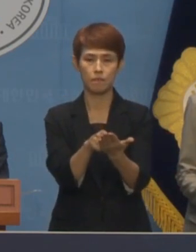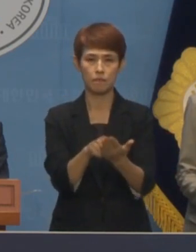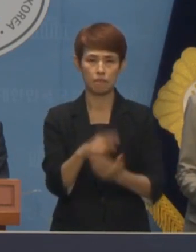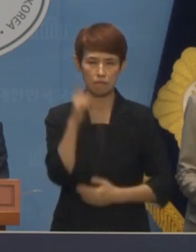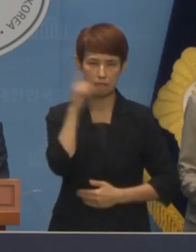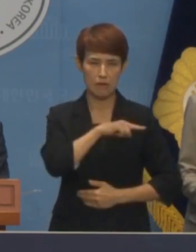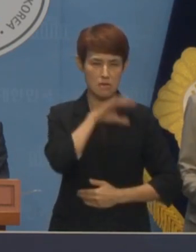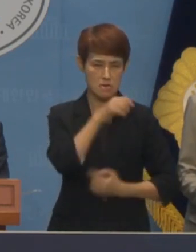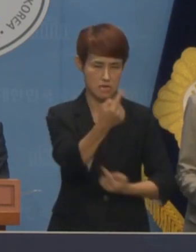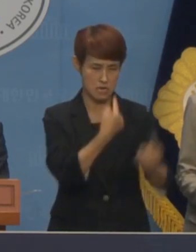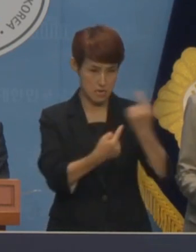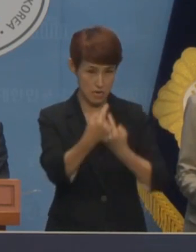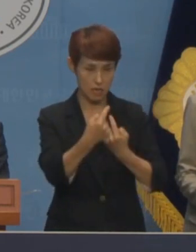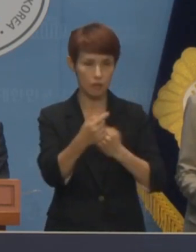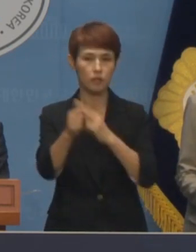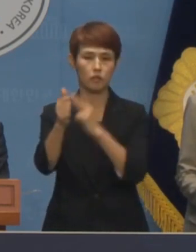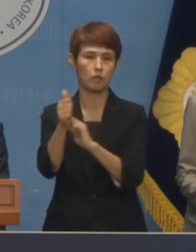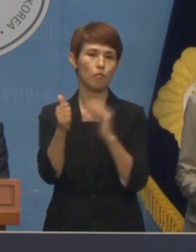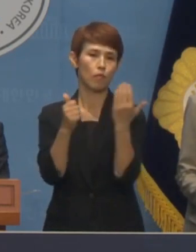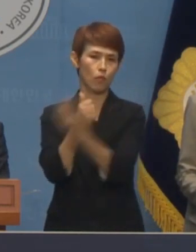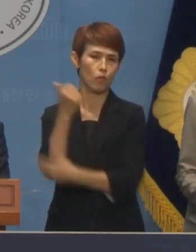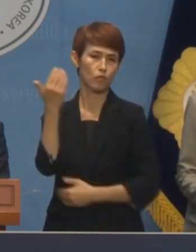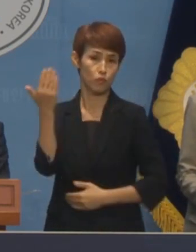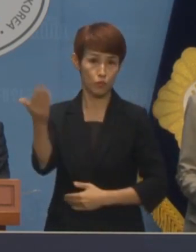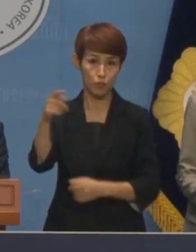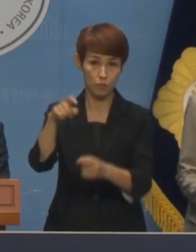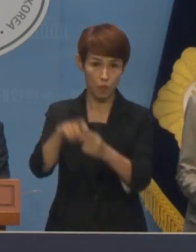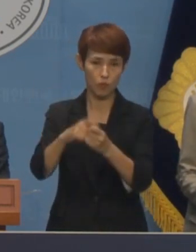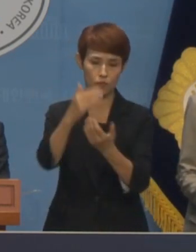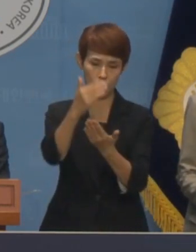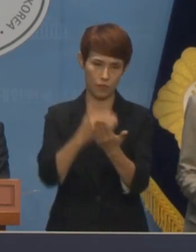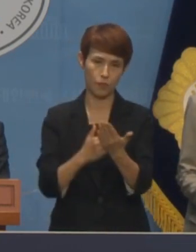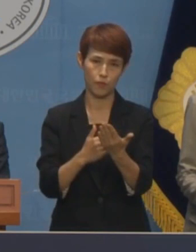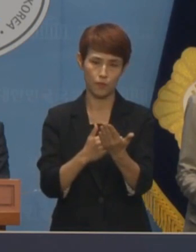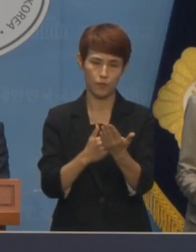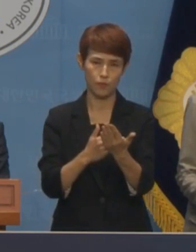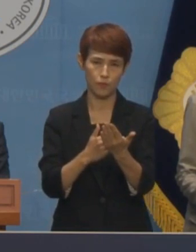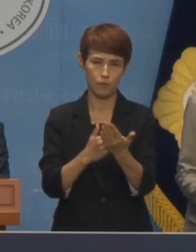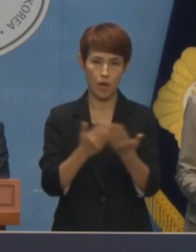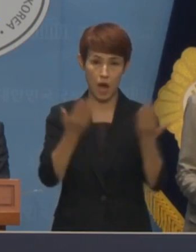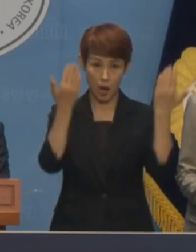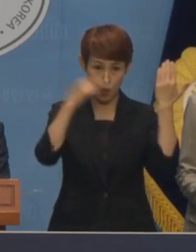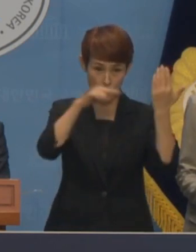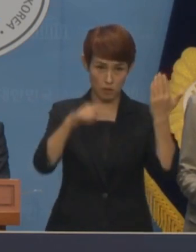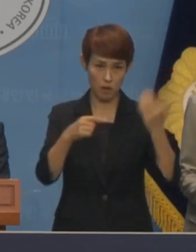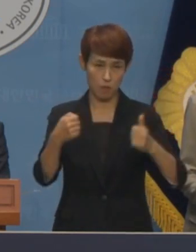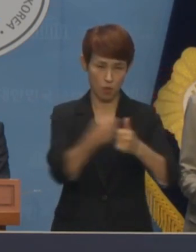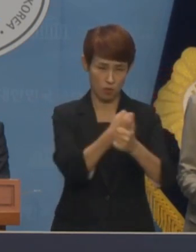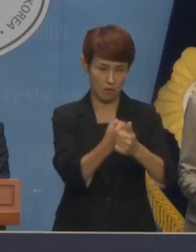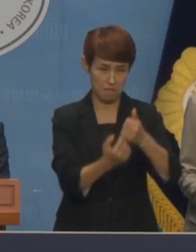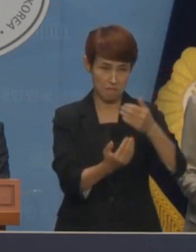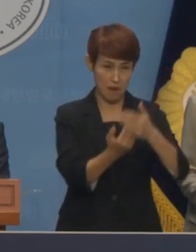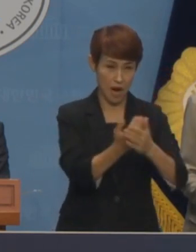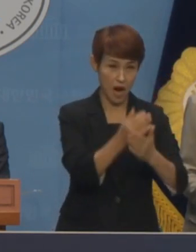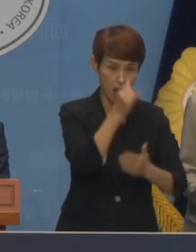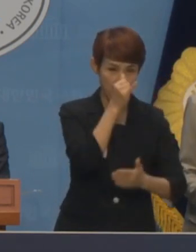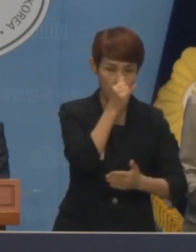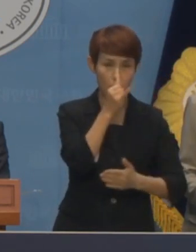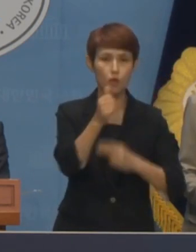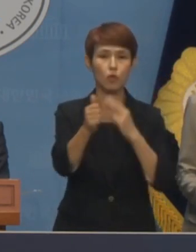악성 민원으로부터 교원을 보호하기 위한 방안 마련, 학교폭력 사안 조사의 법적 근거